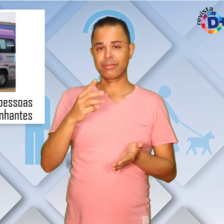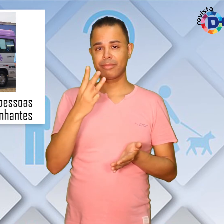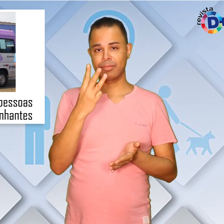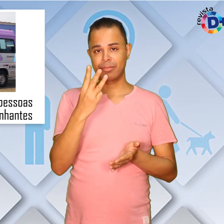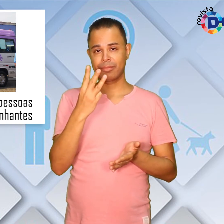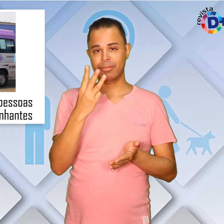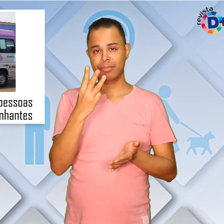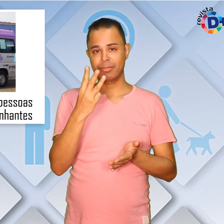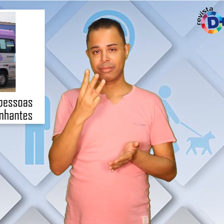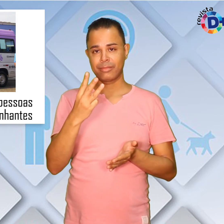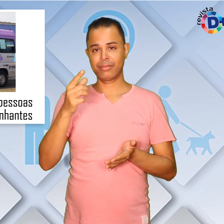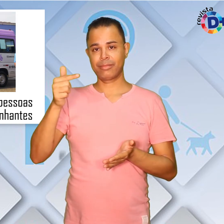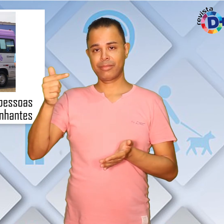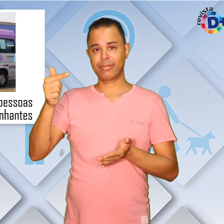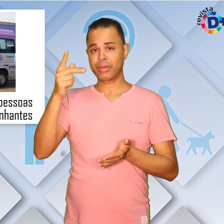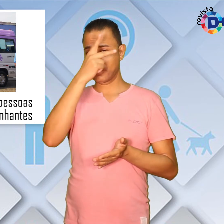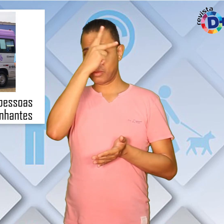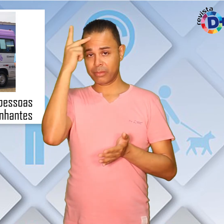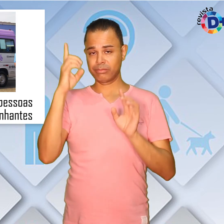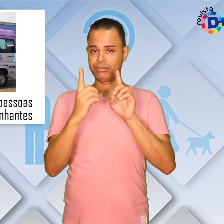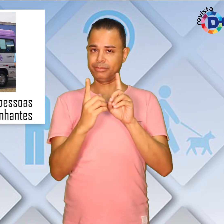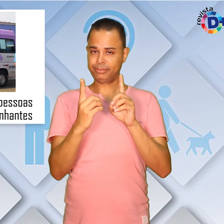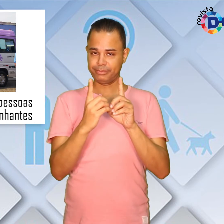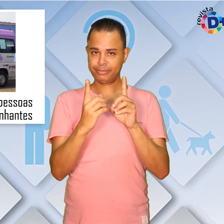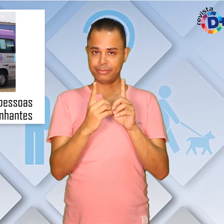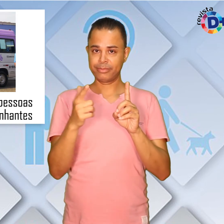9.337 passageiros sendo